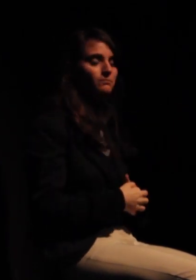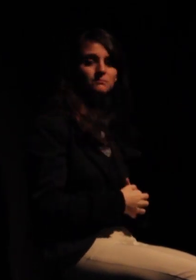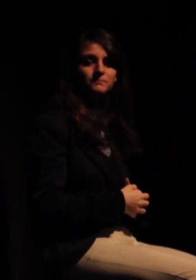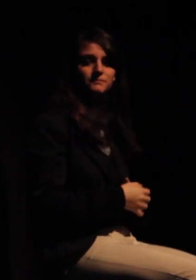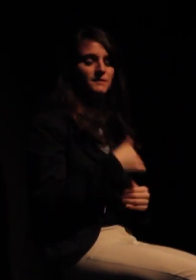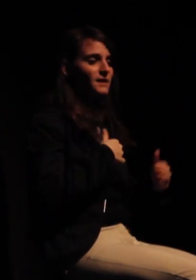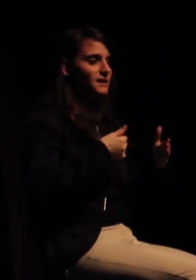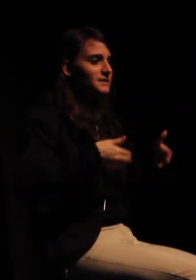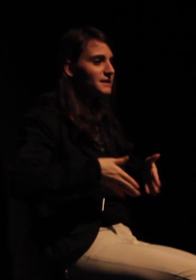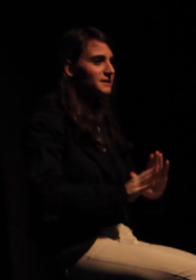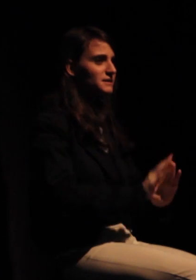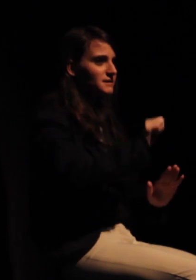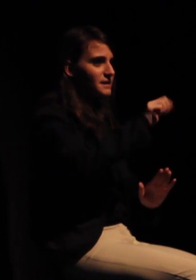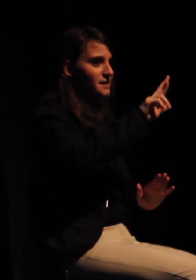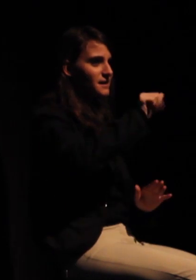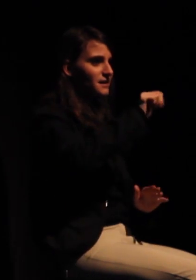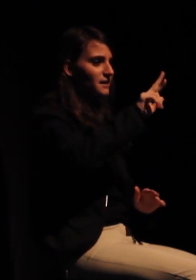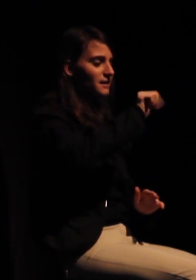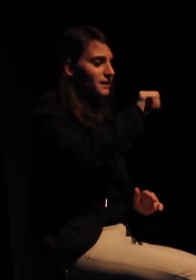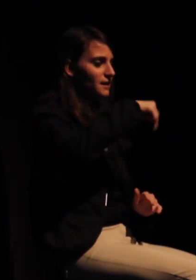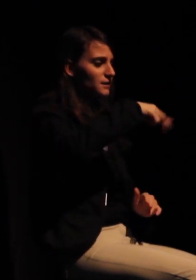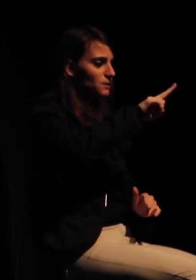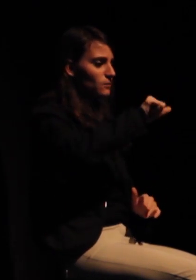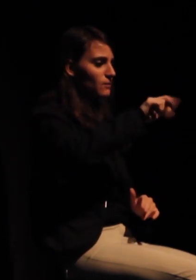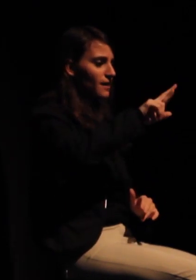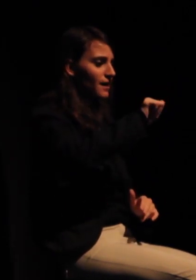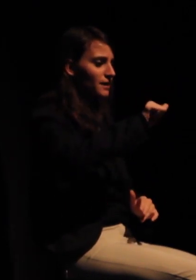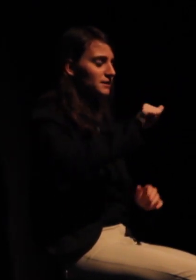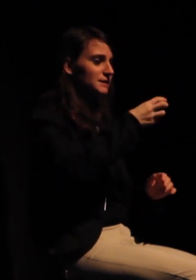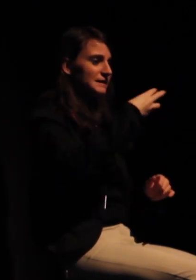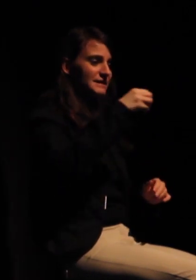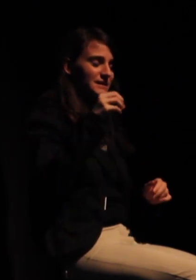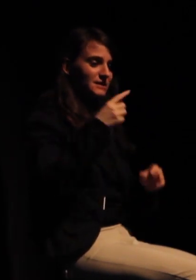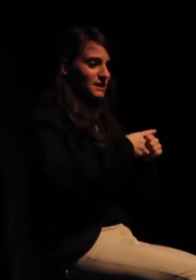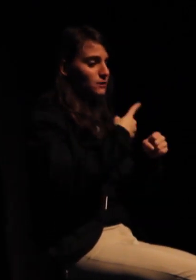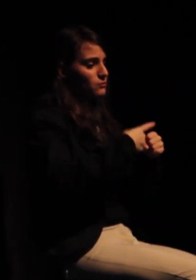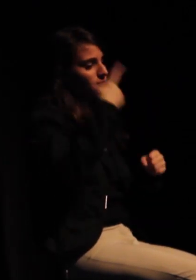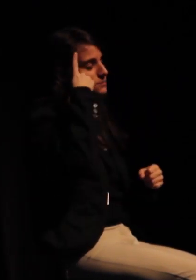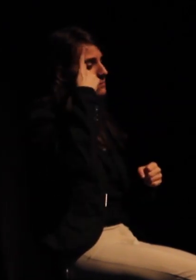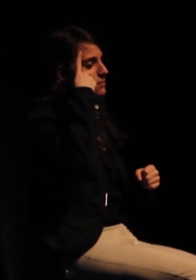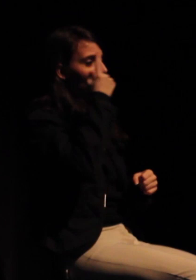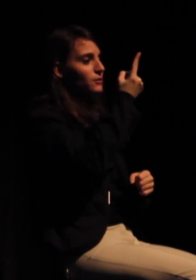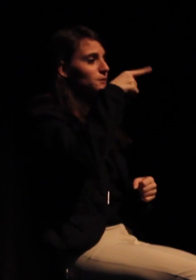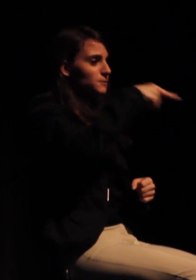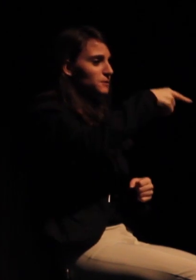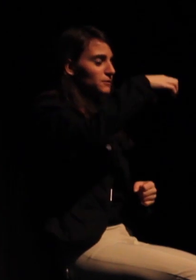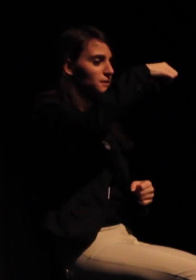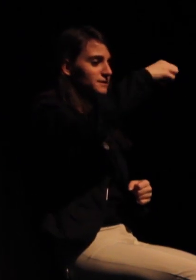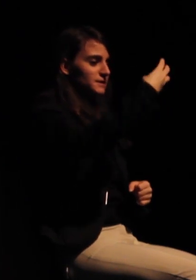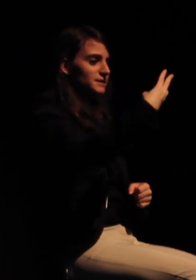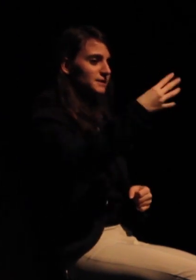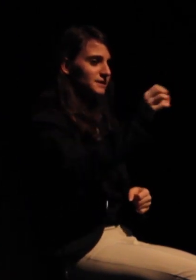Gente, eu nasci em Araraquara, a 300 quilômetros de São Paulo, em